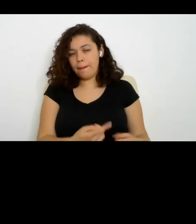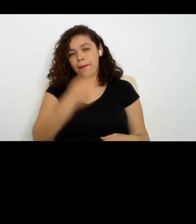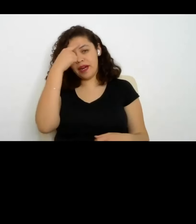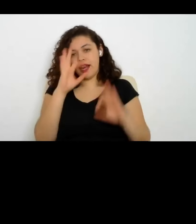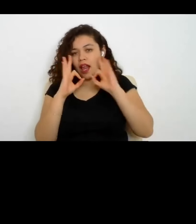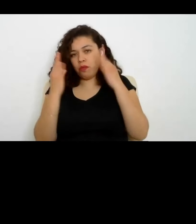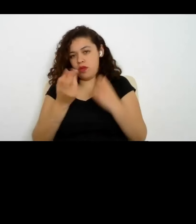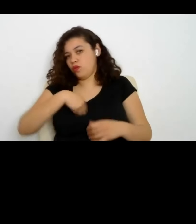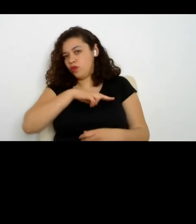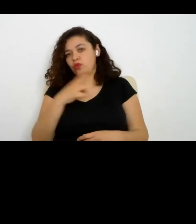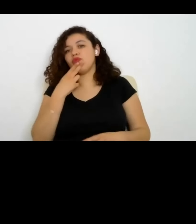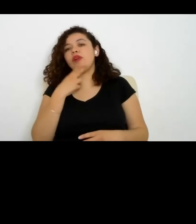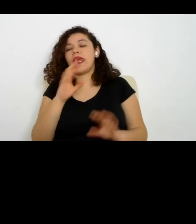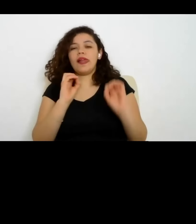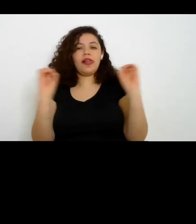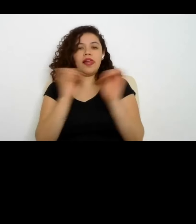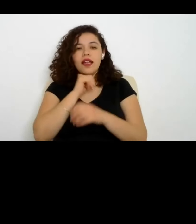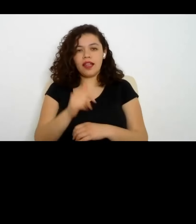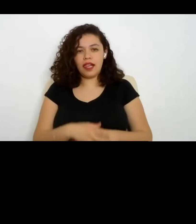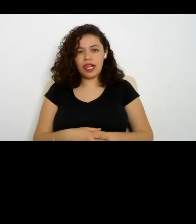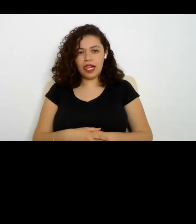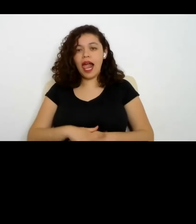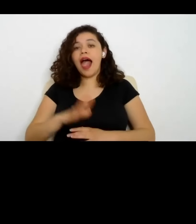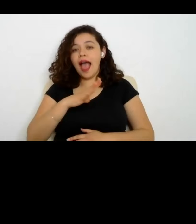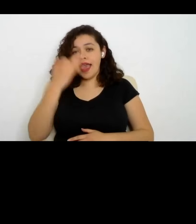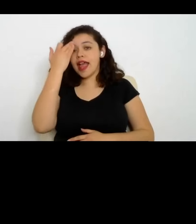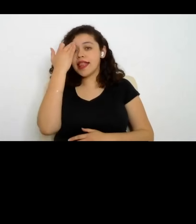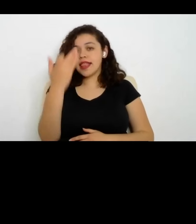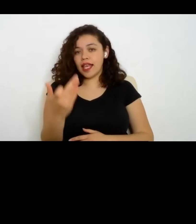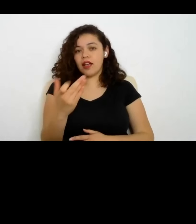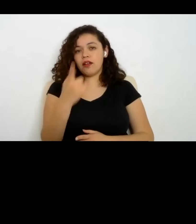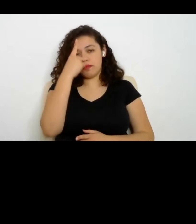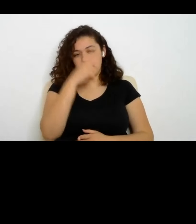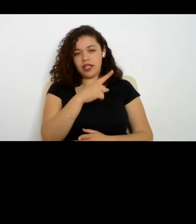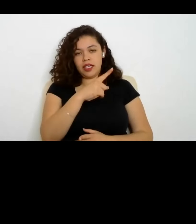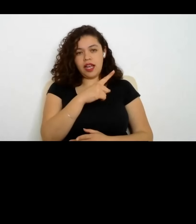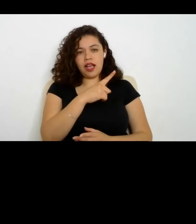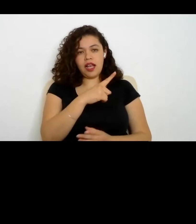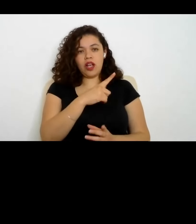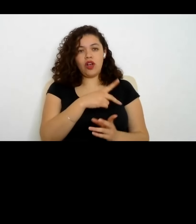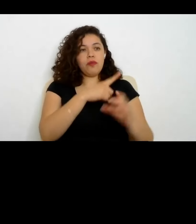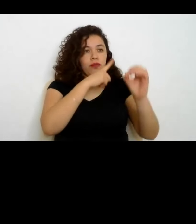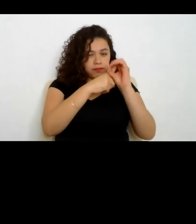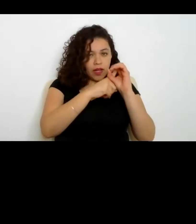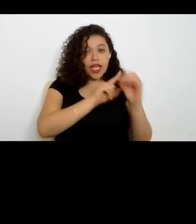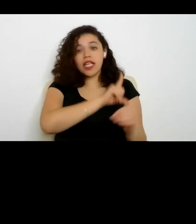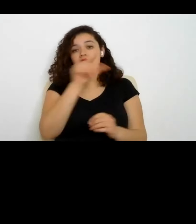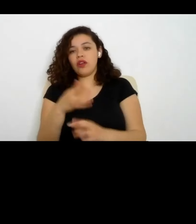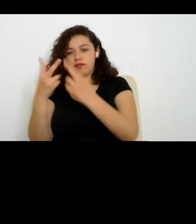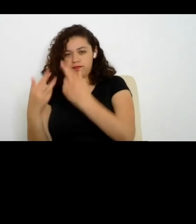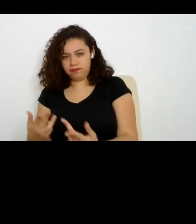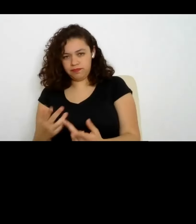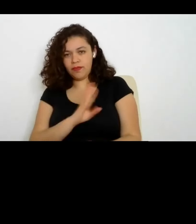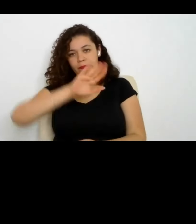se vaya ocupando. Y hay un periodo de bloqueo previo a la destrucción. Entonces, el plazo de conservación en principio